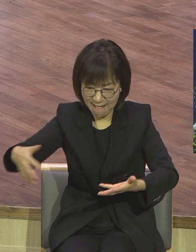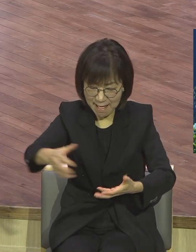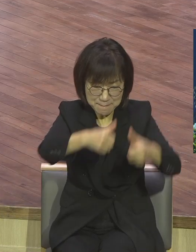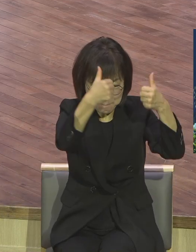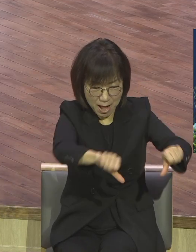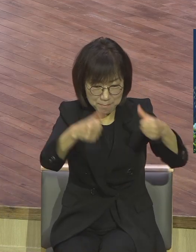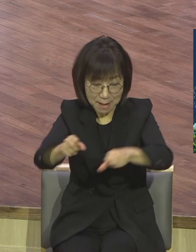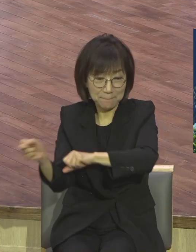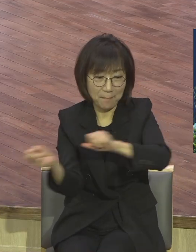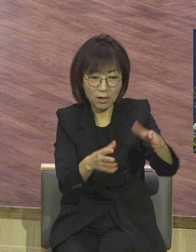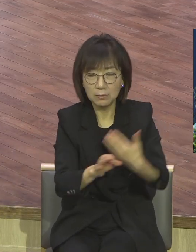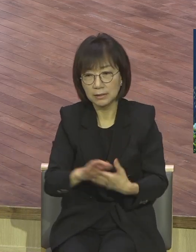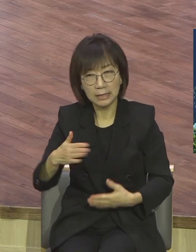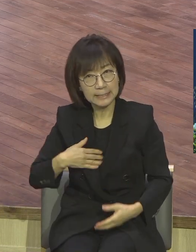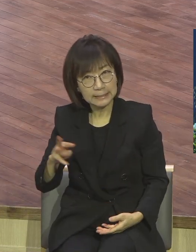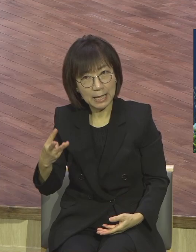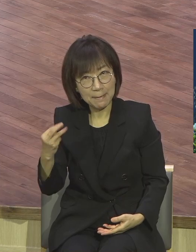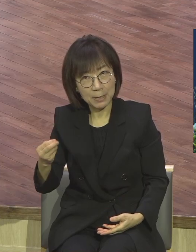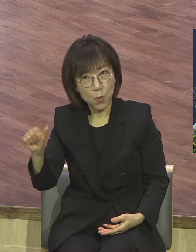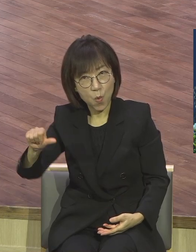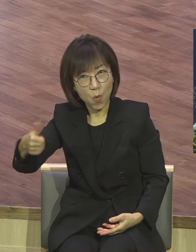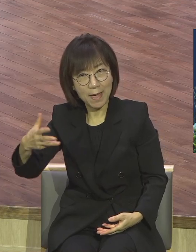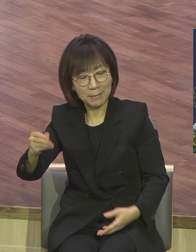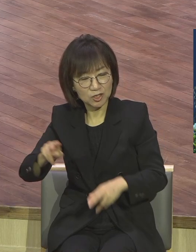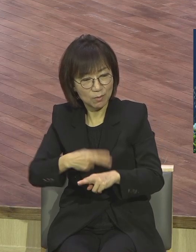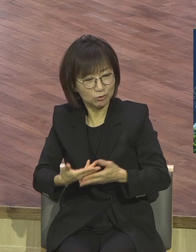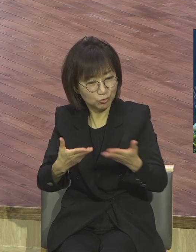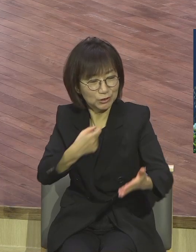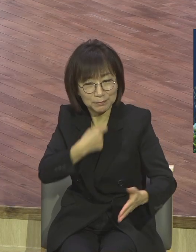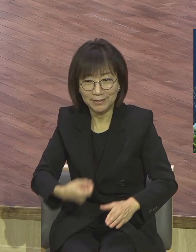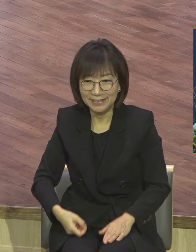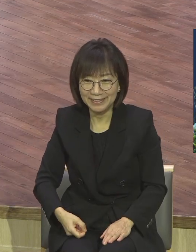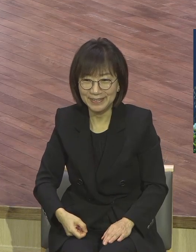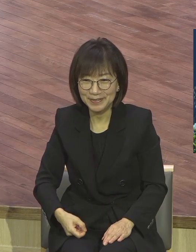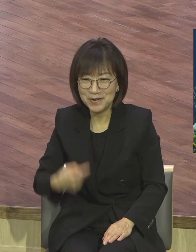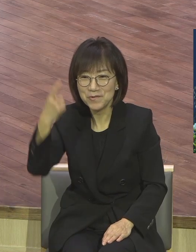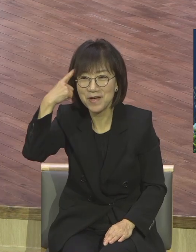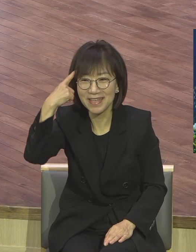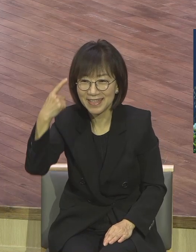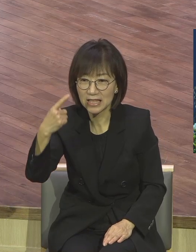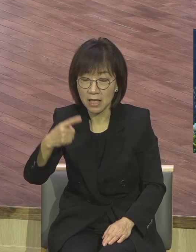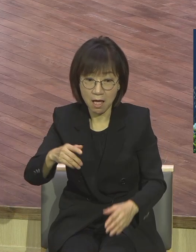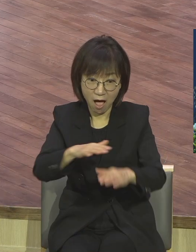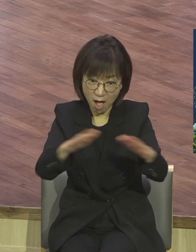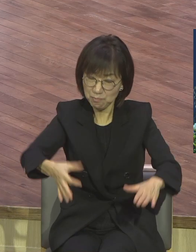생각에 제가 그래 주의 안 되겠나? 저 수천만 원 다 까부사가 쓰레기 다 버리는데